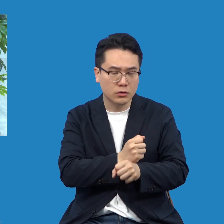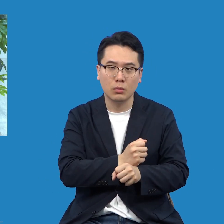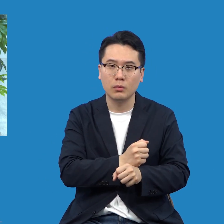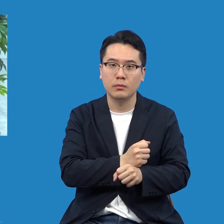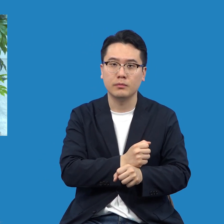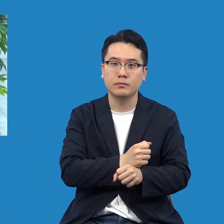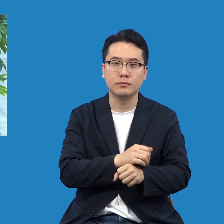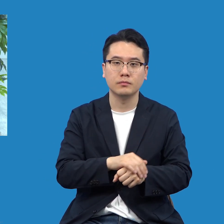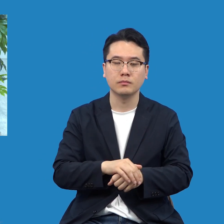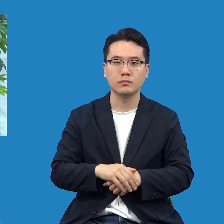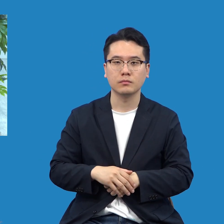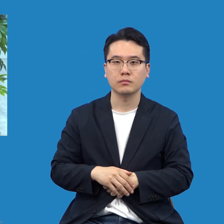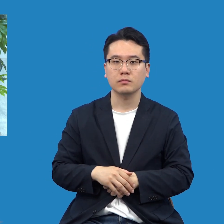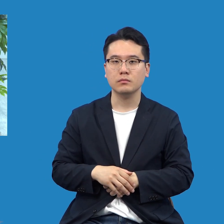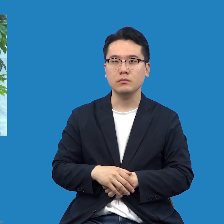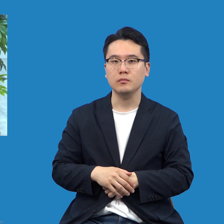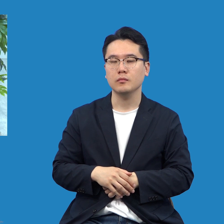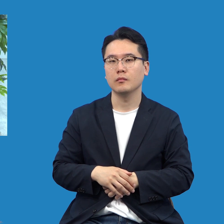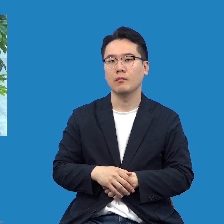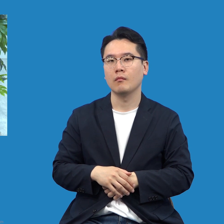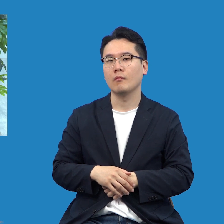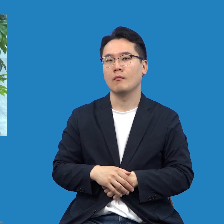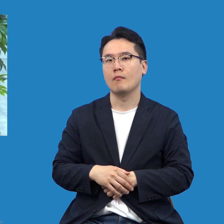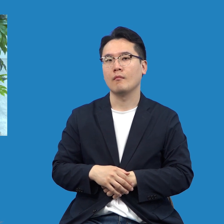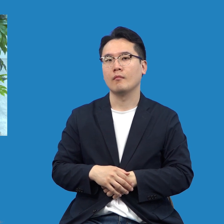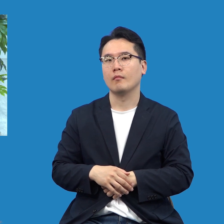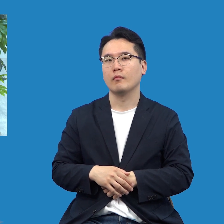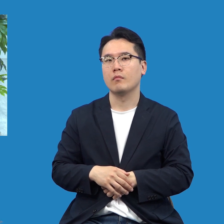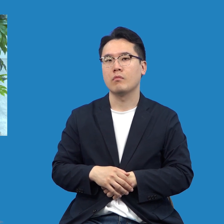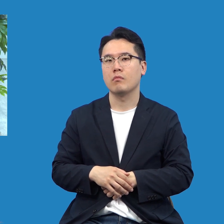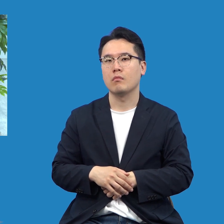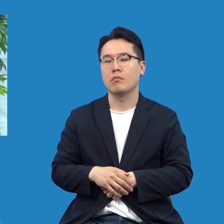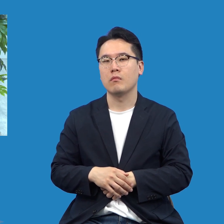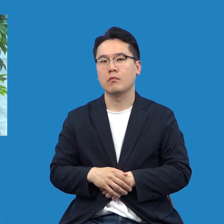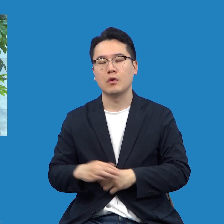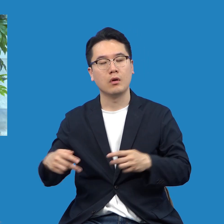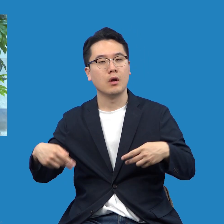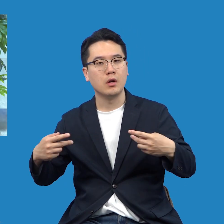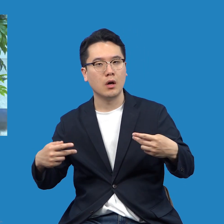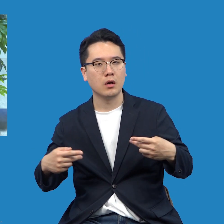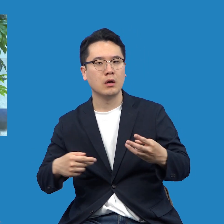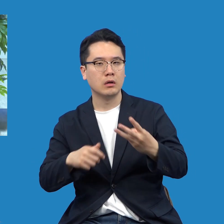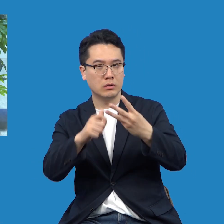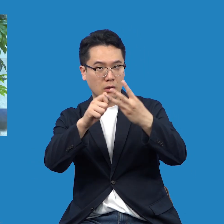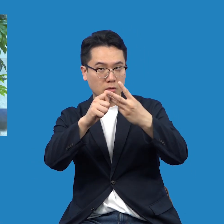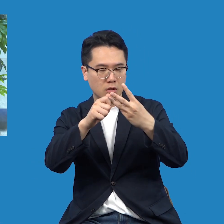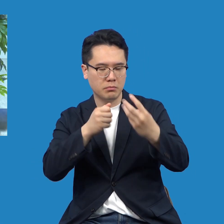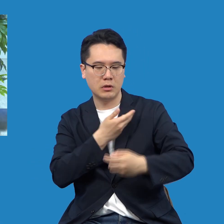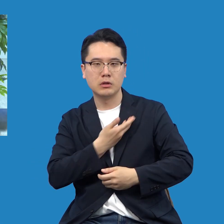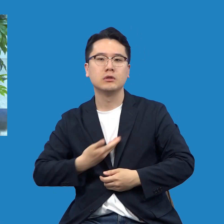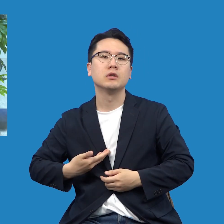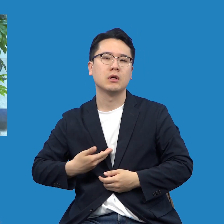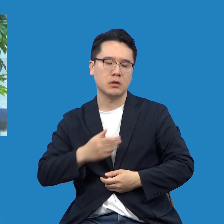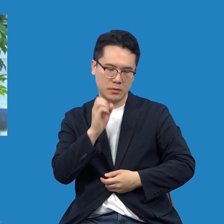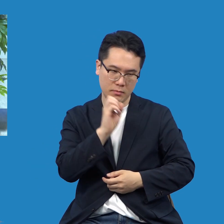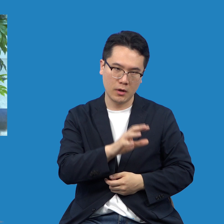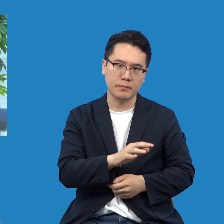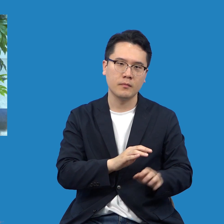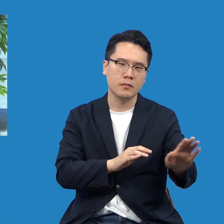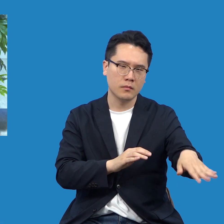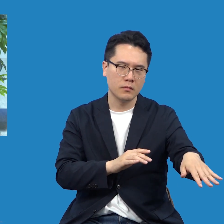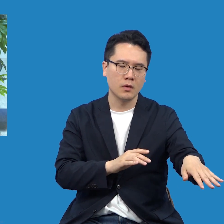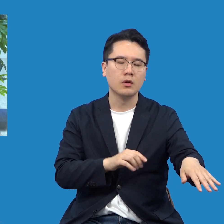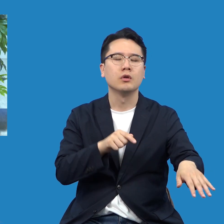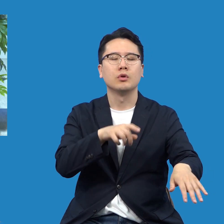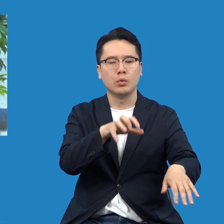그러자 엘리야는 이번에 또 세 번째로 엘리사에게 말합니다. 자네는 여기 여리고에 머물게.